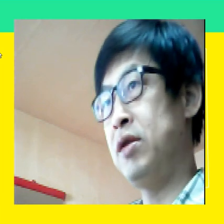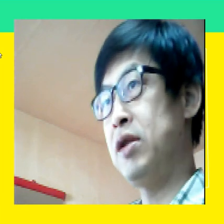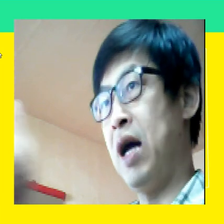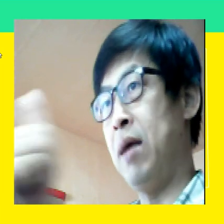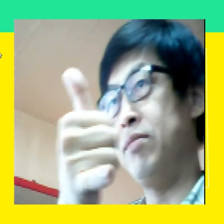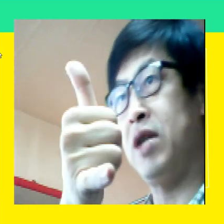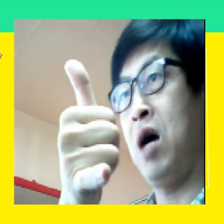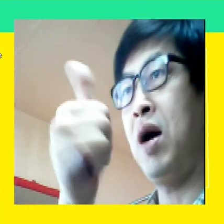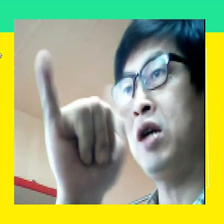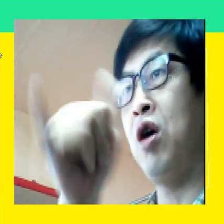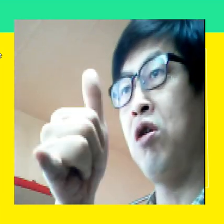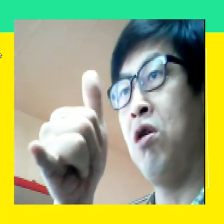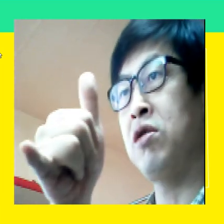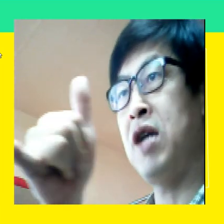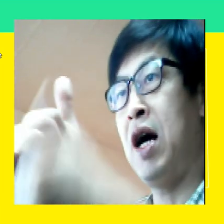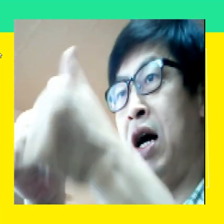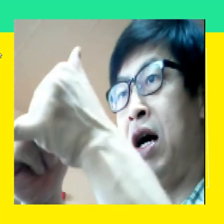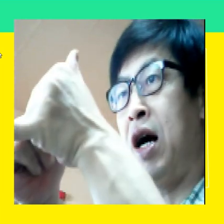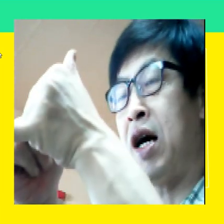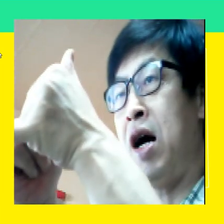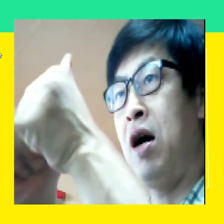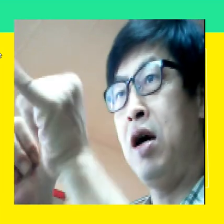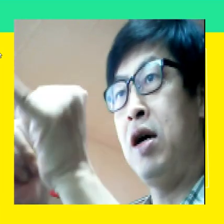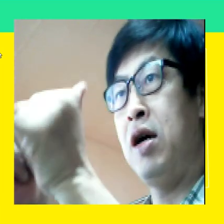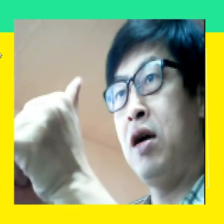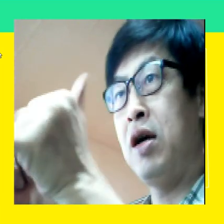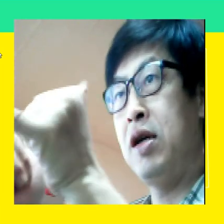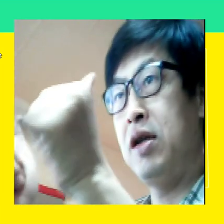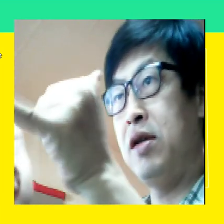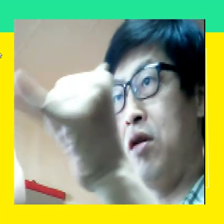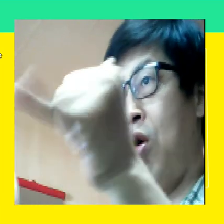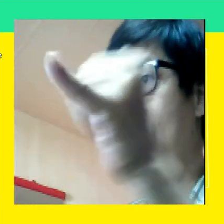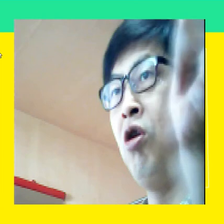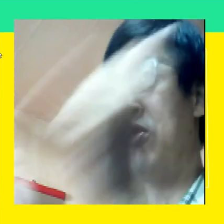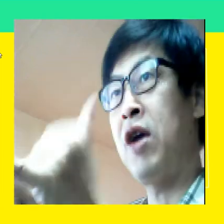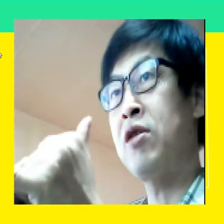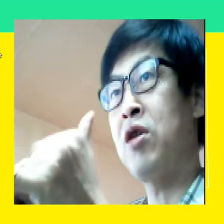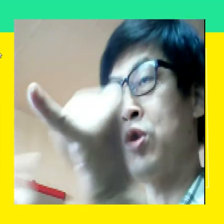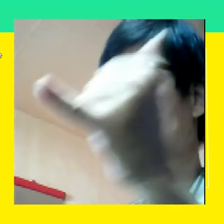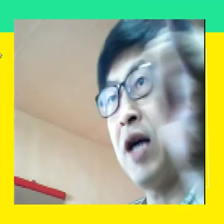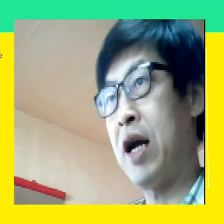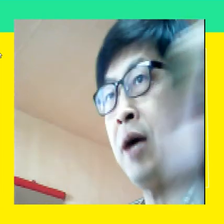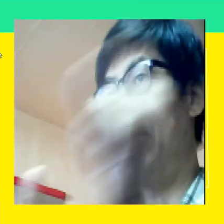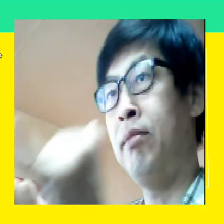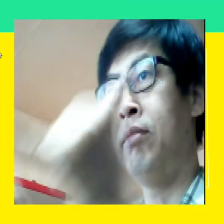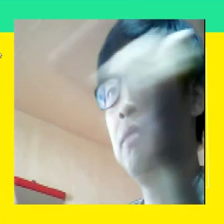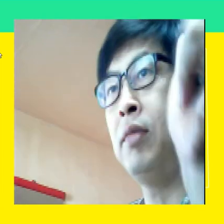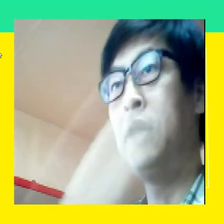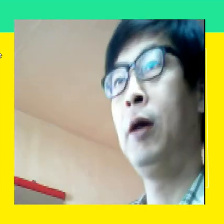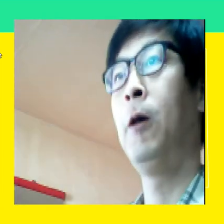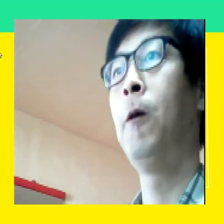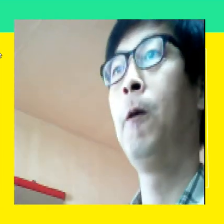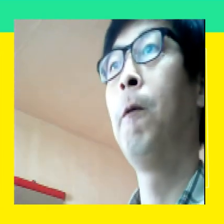남자와 여자가 얼룩 하는거죠 사람